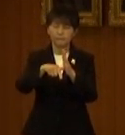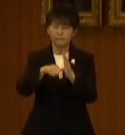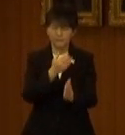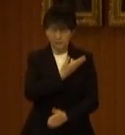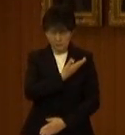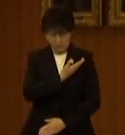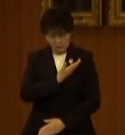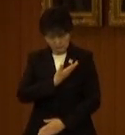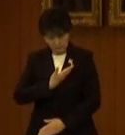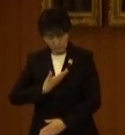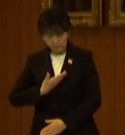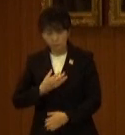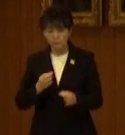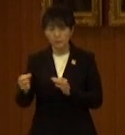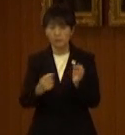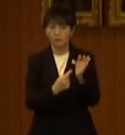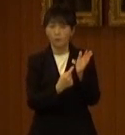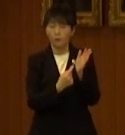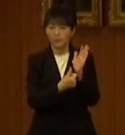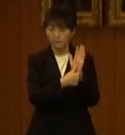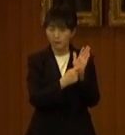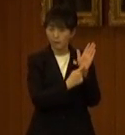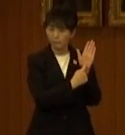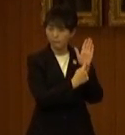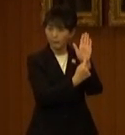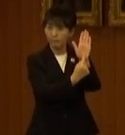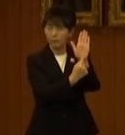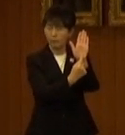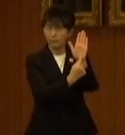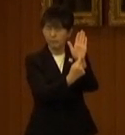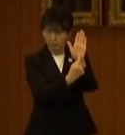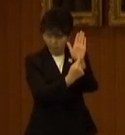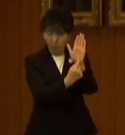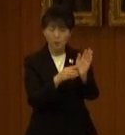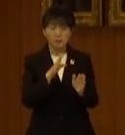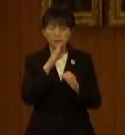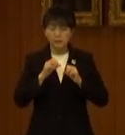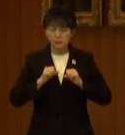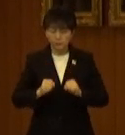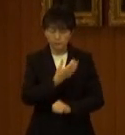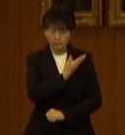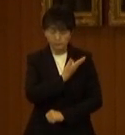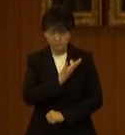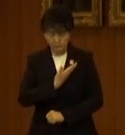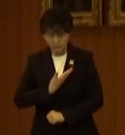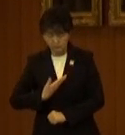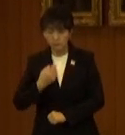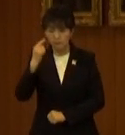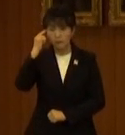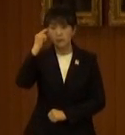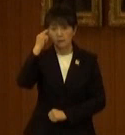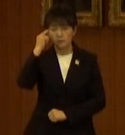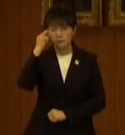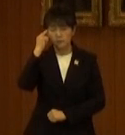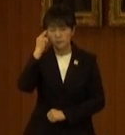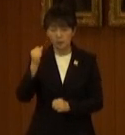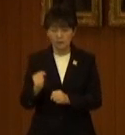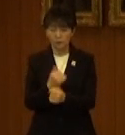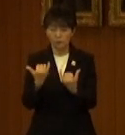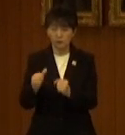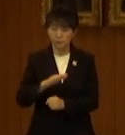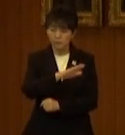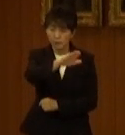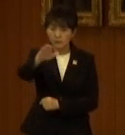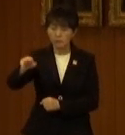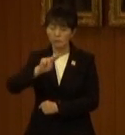むを得ず店名公表といった強い対応も実施せざるを得ないと考えておりますので、事業者の皆様のご理解とご